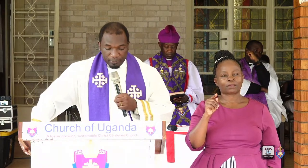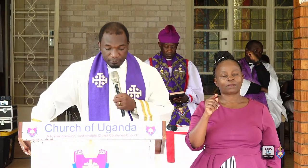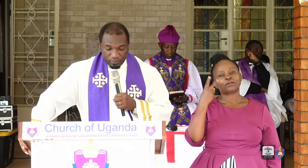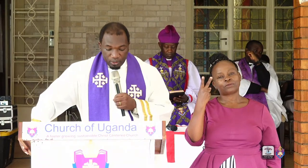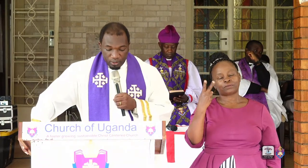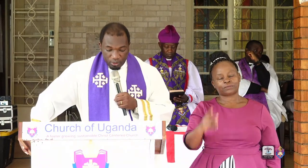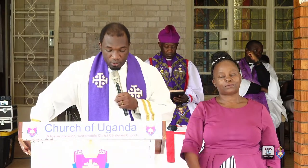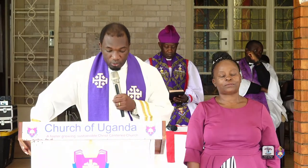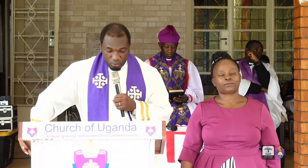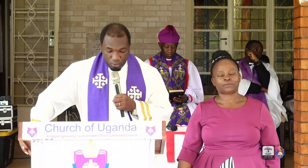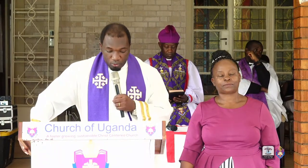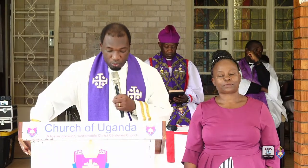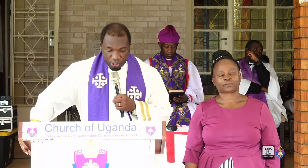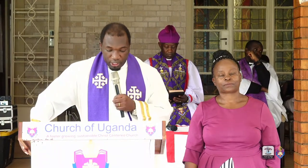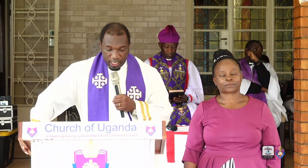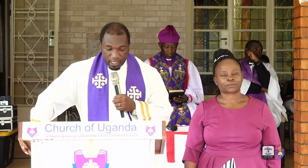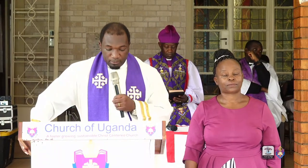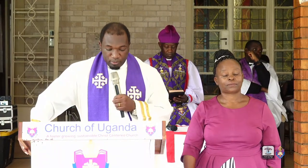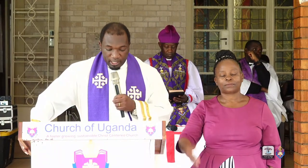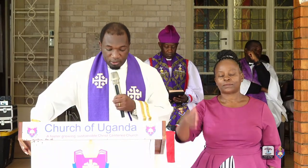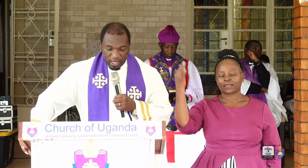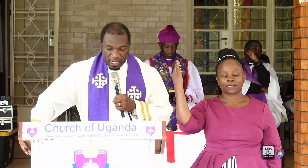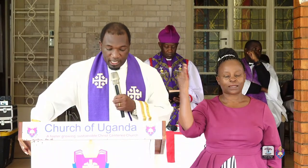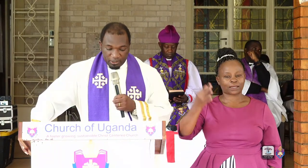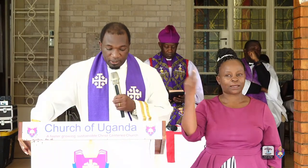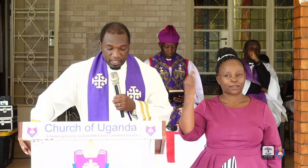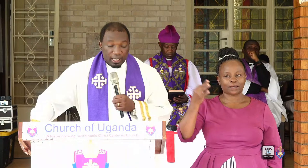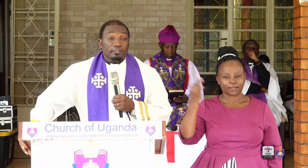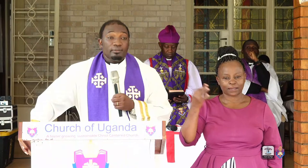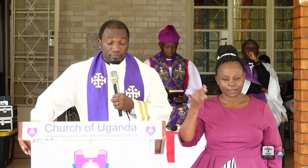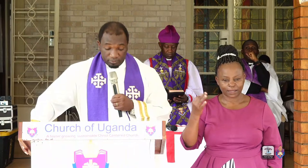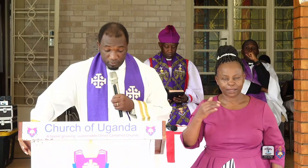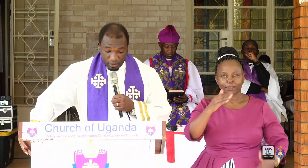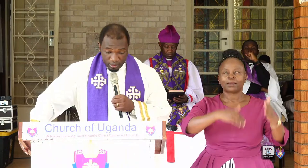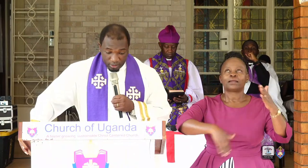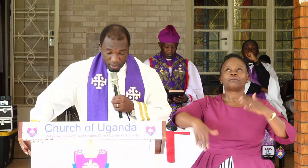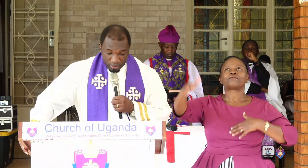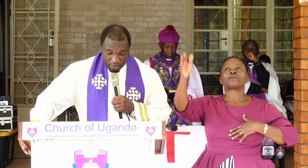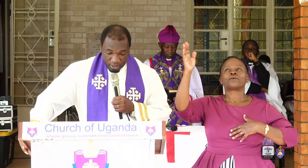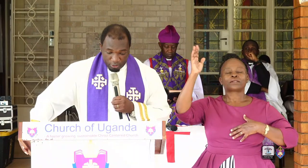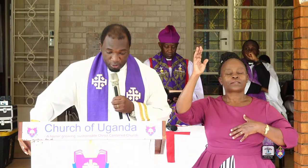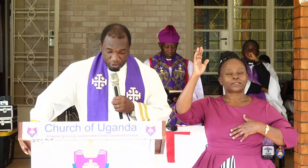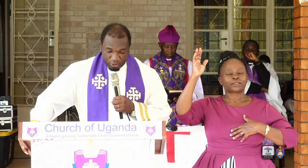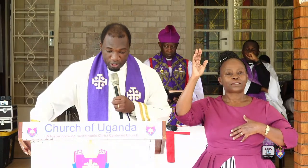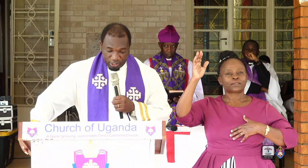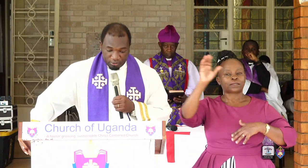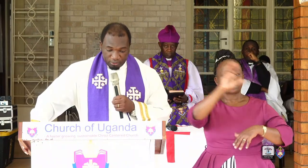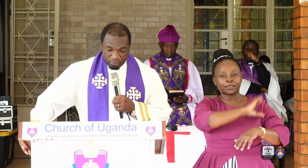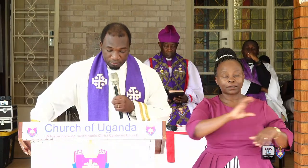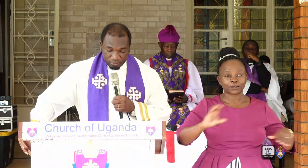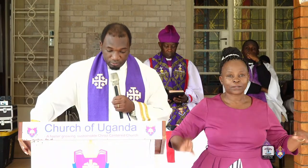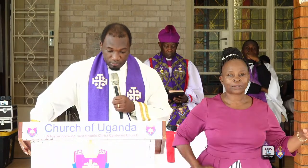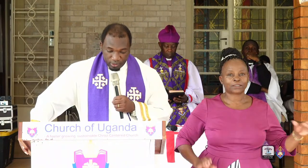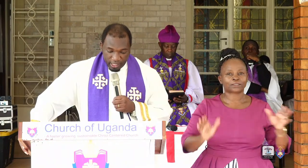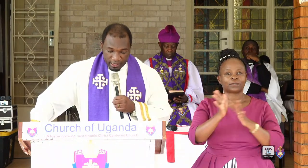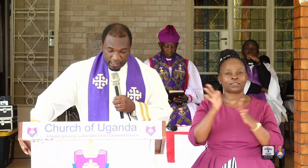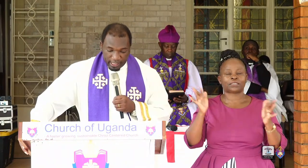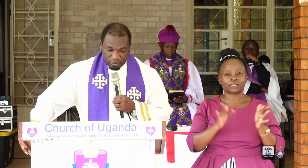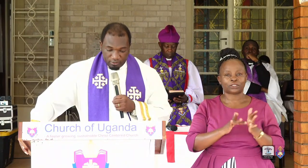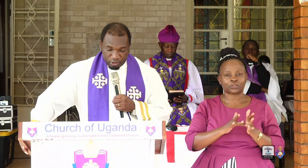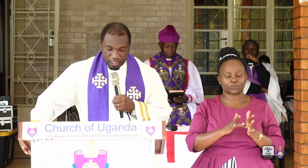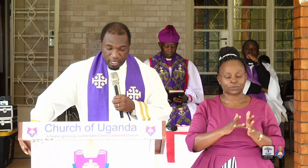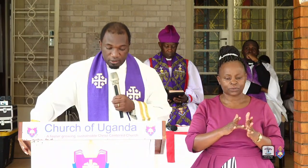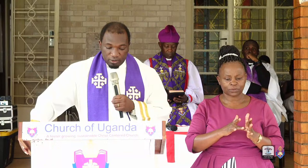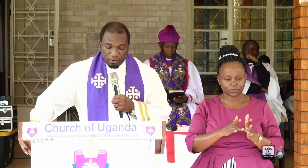olw'okubiri. Nkukuutira mu maaso ga Katonda ne Kristo Yesu